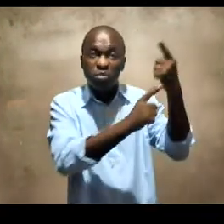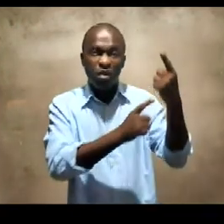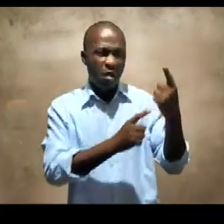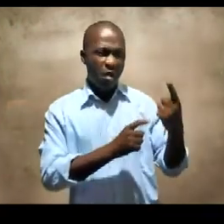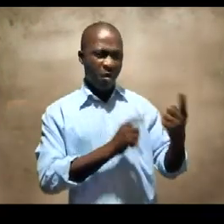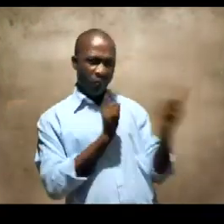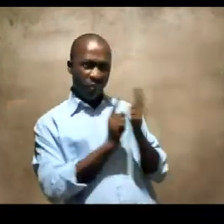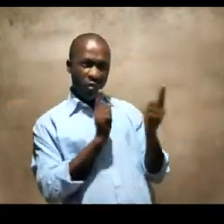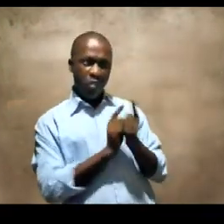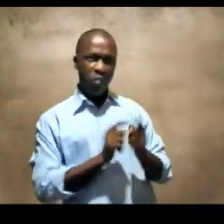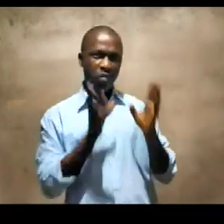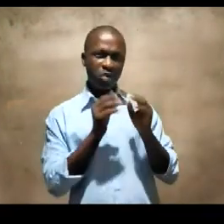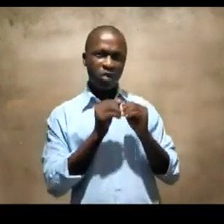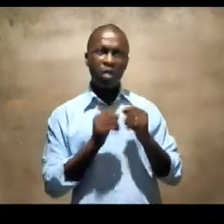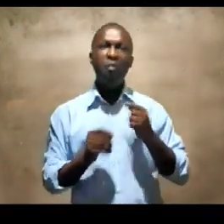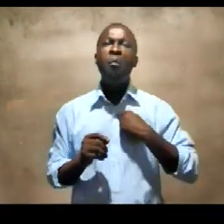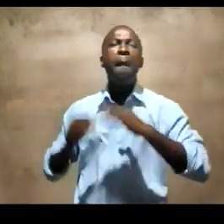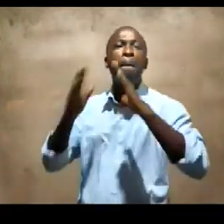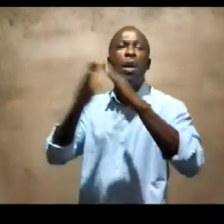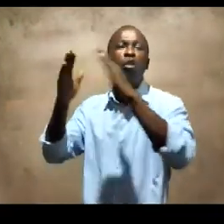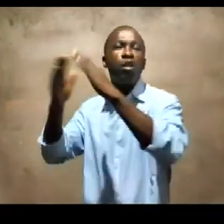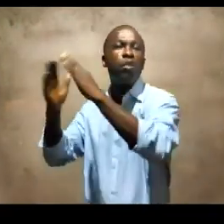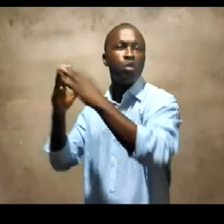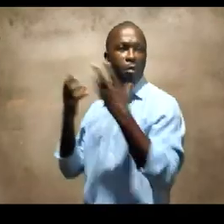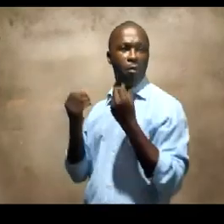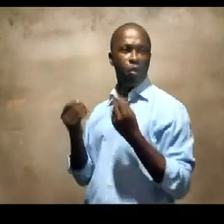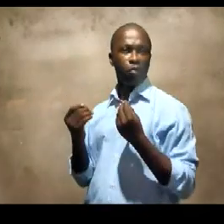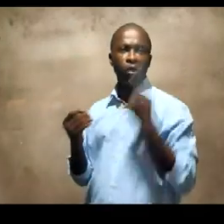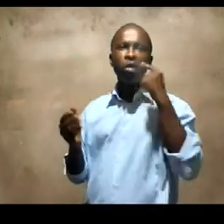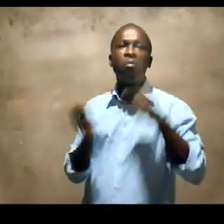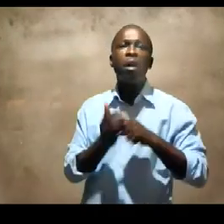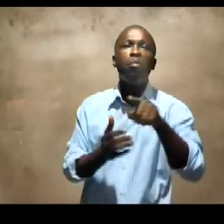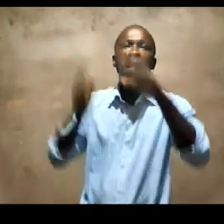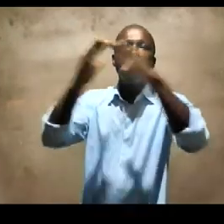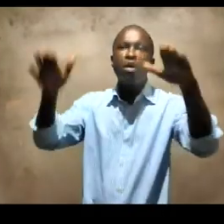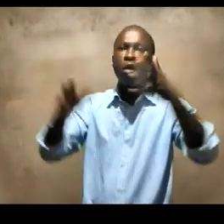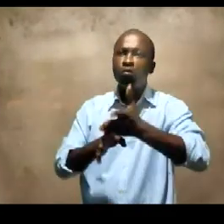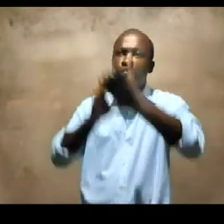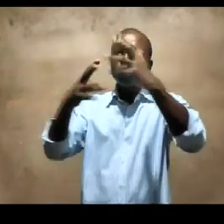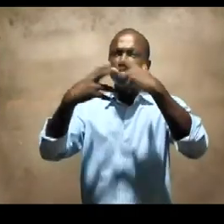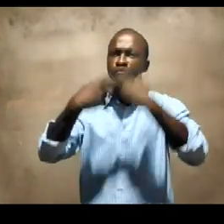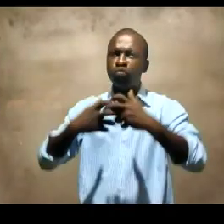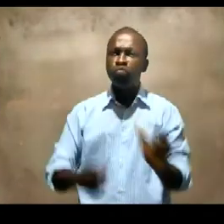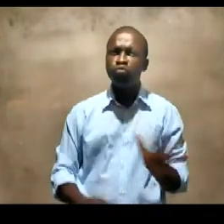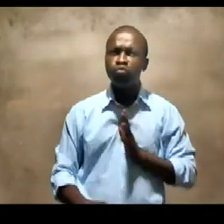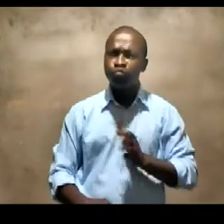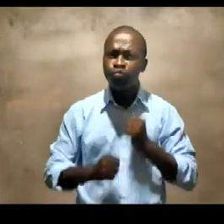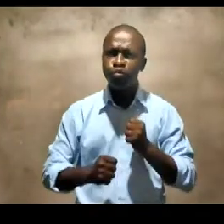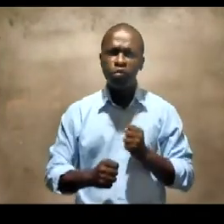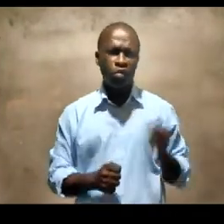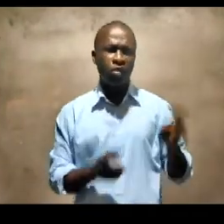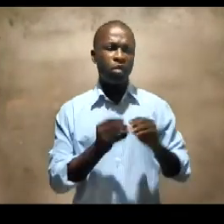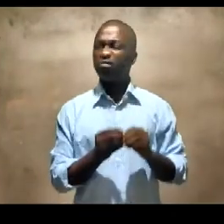de leurs biens. Donc mes deux maisons, là, on trouve que c'est à 3 millions. Celle-ci, c'est peut-être à 4 millions.